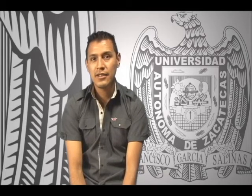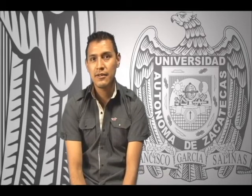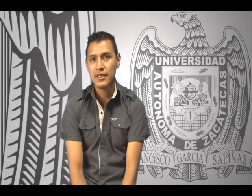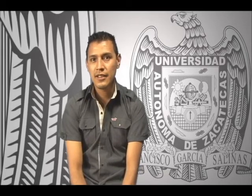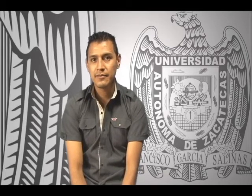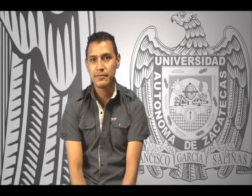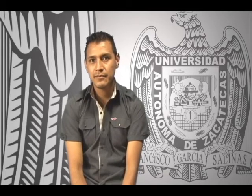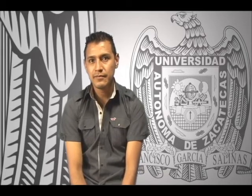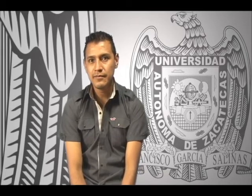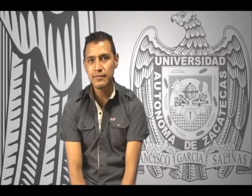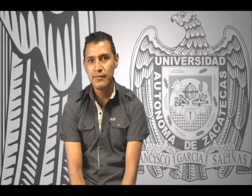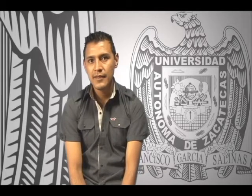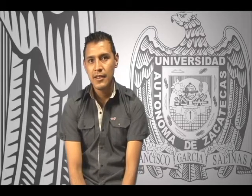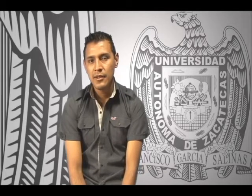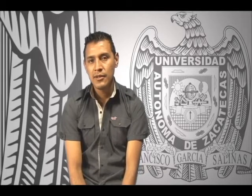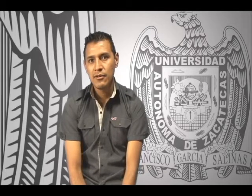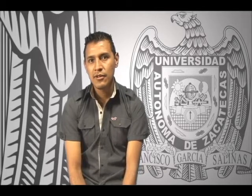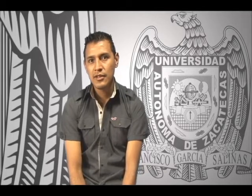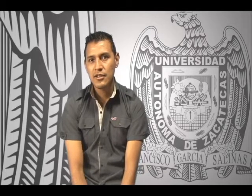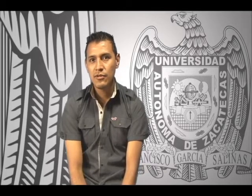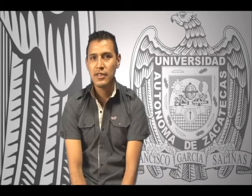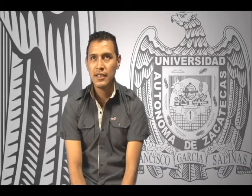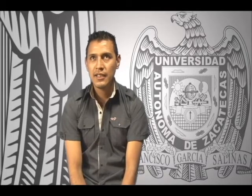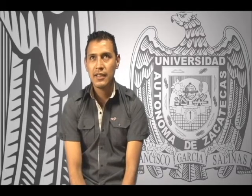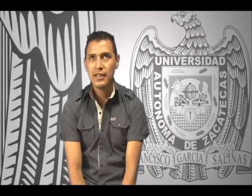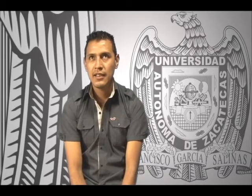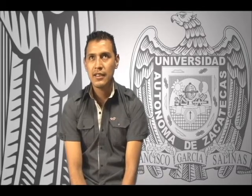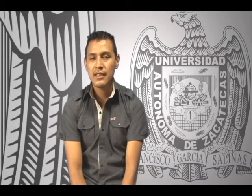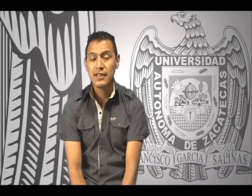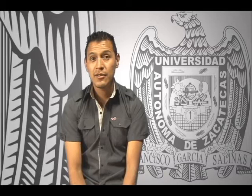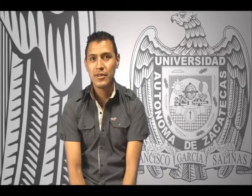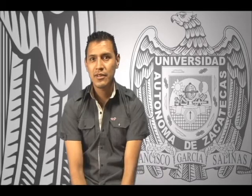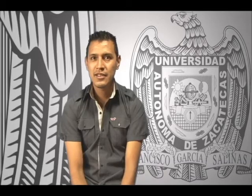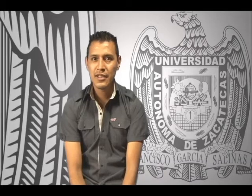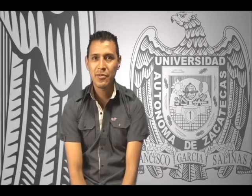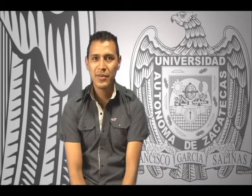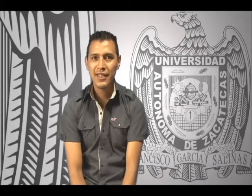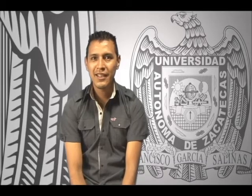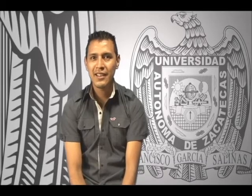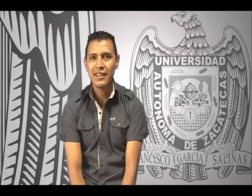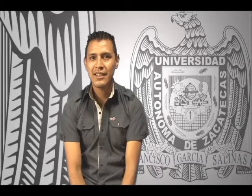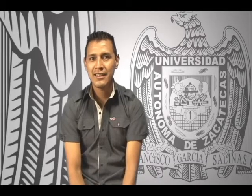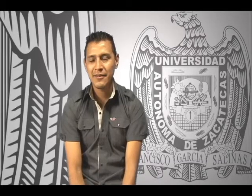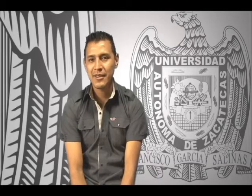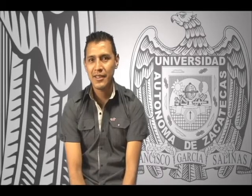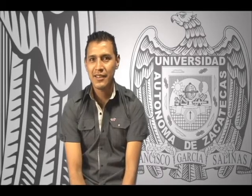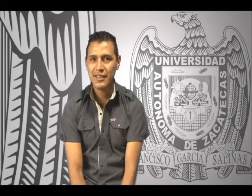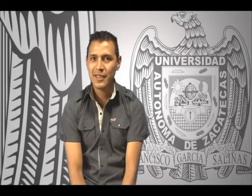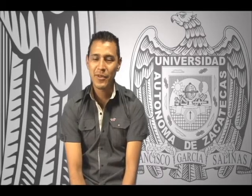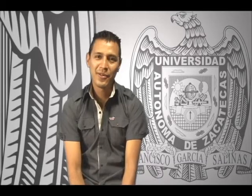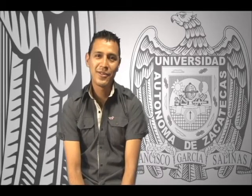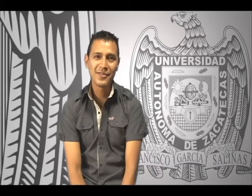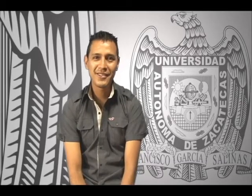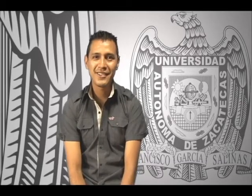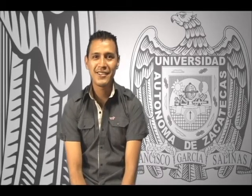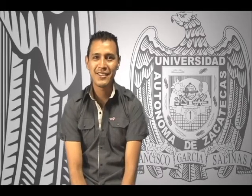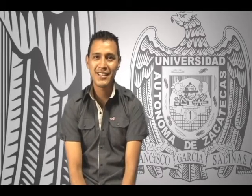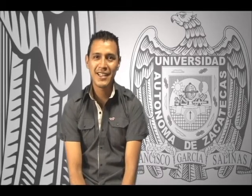dónde iba a llegar. Cuando te das cuenta que esa persona se recupera y te ve en el camión, en el